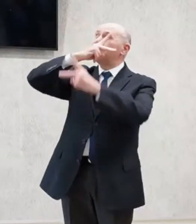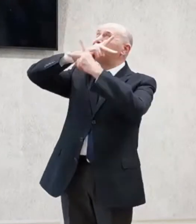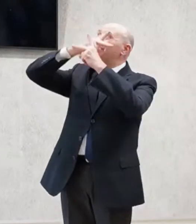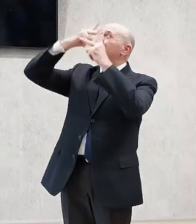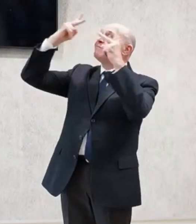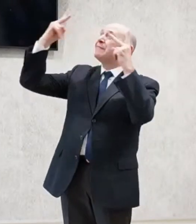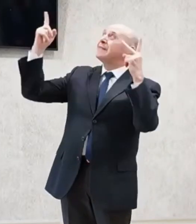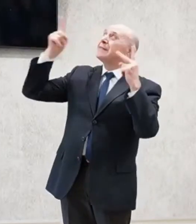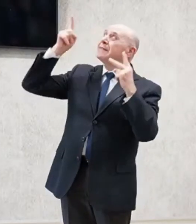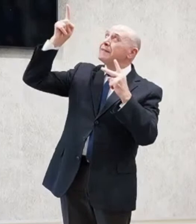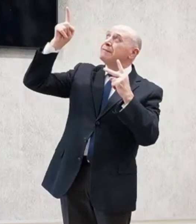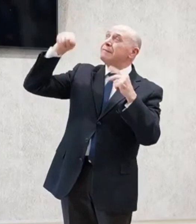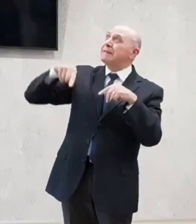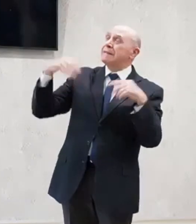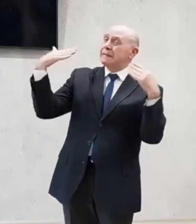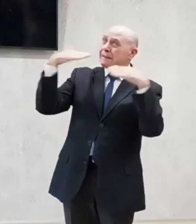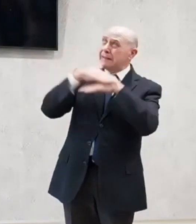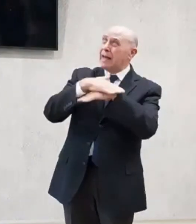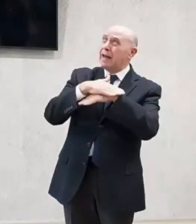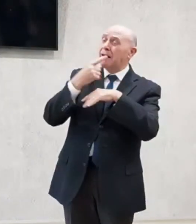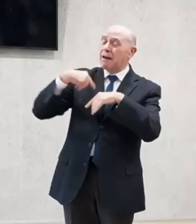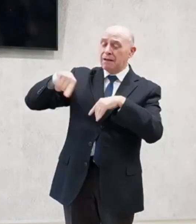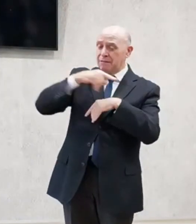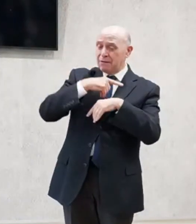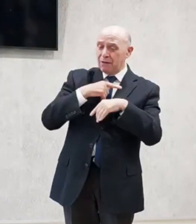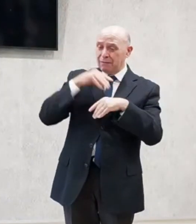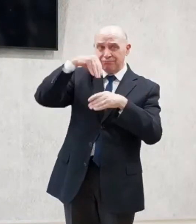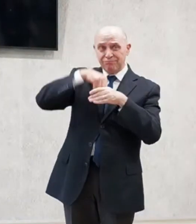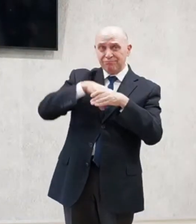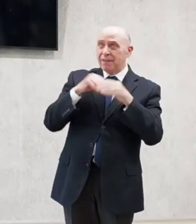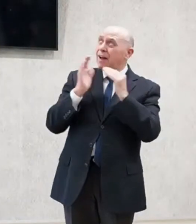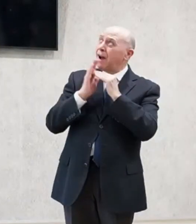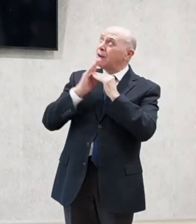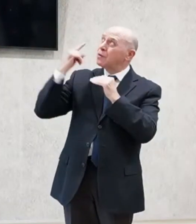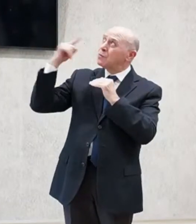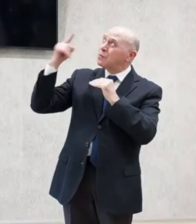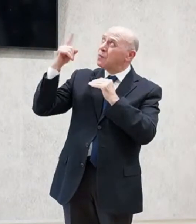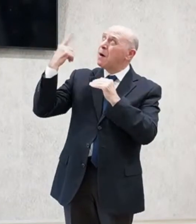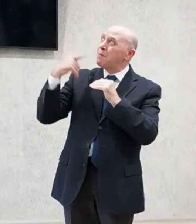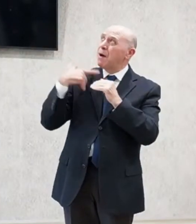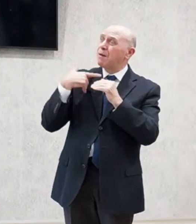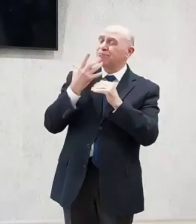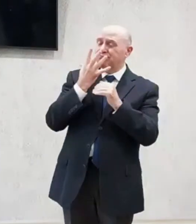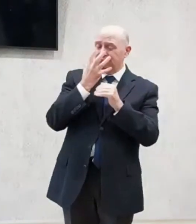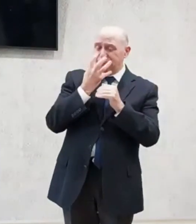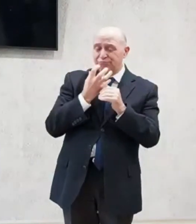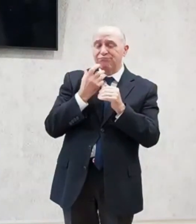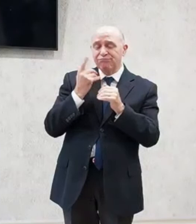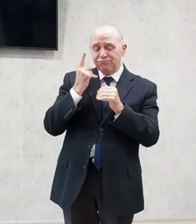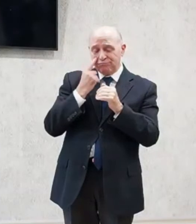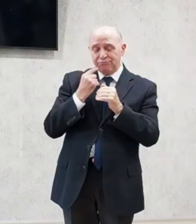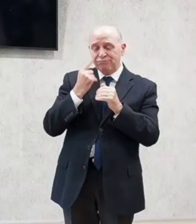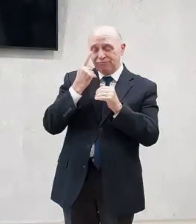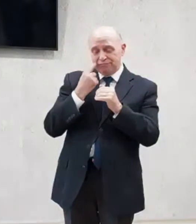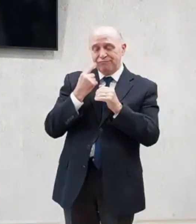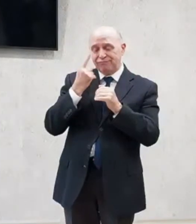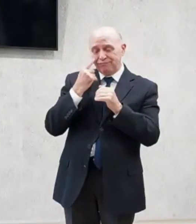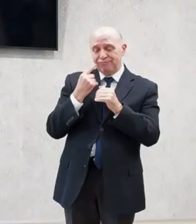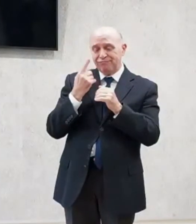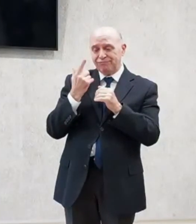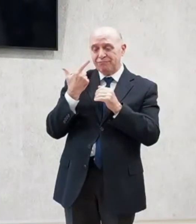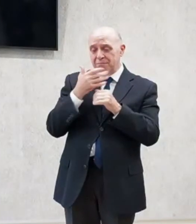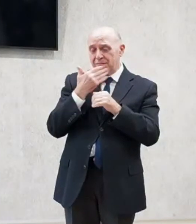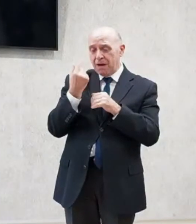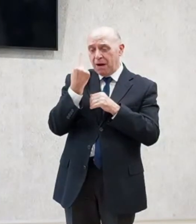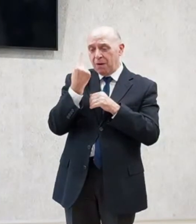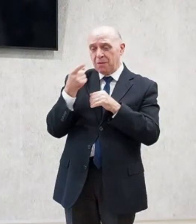questa sera siamo la tua casa per fare cordoglio e lutto Perché è